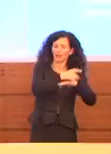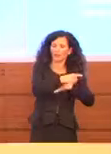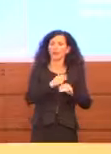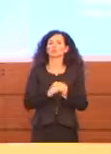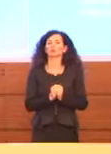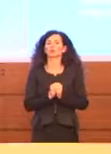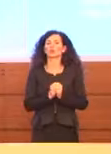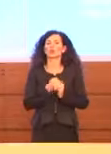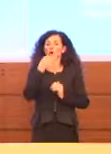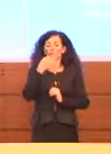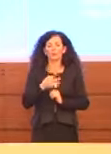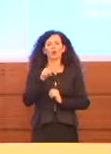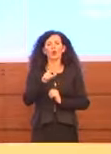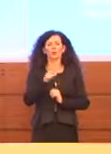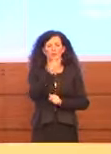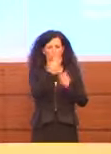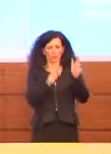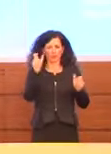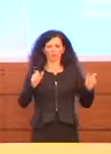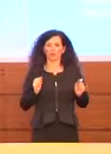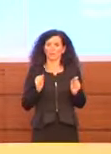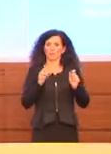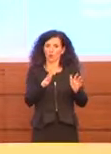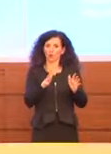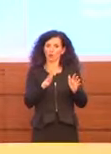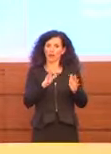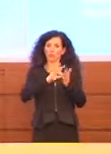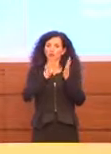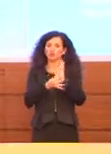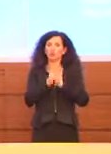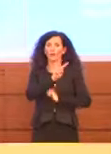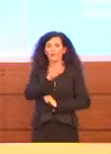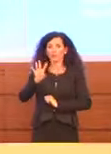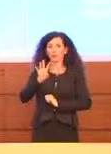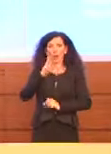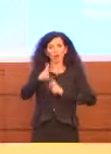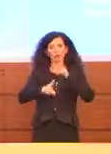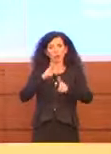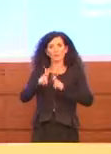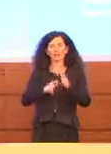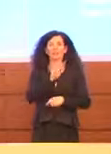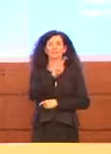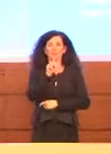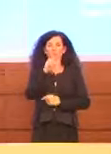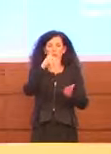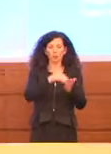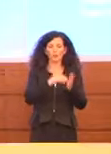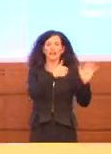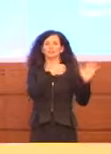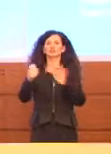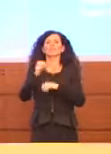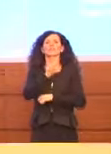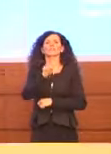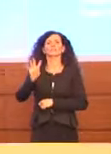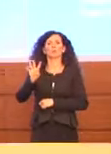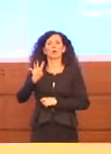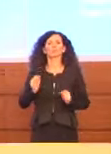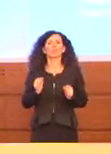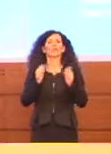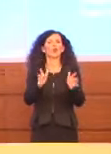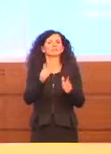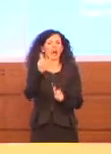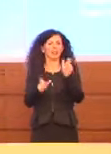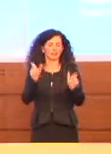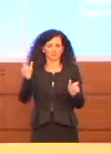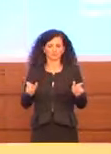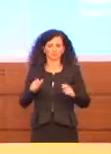volontari è stato raggiunto il 24 aprile con 21.624 volontari